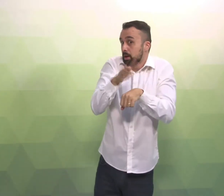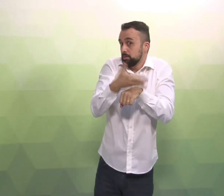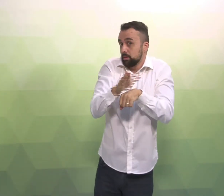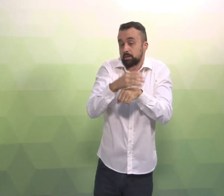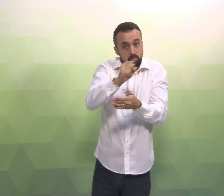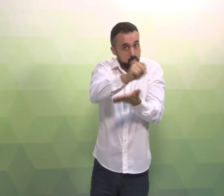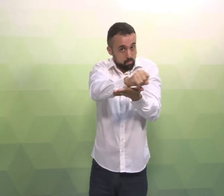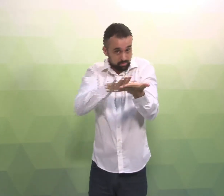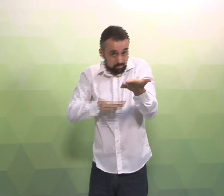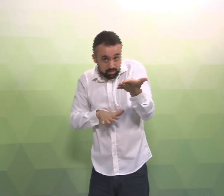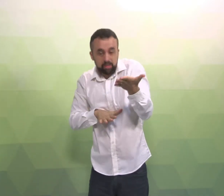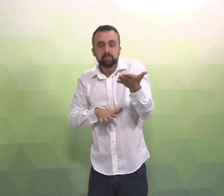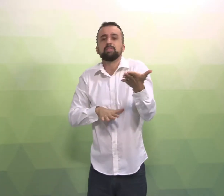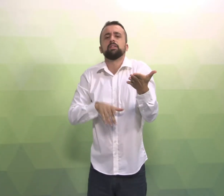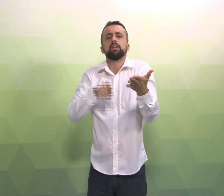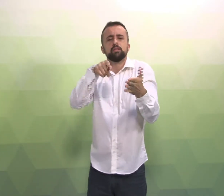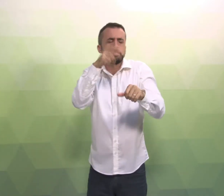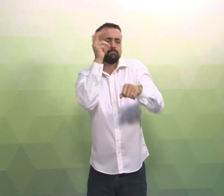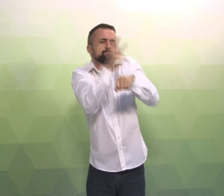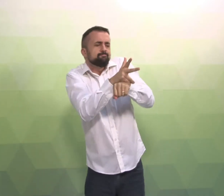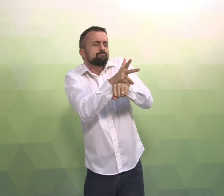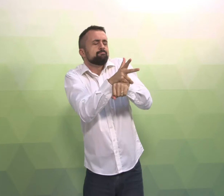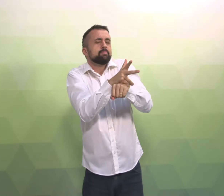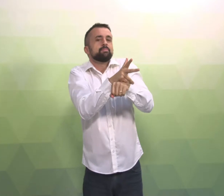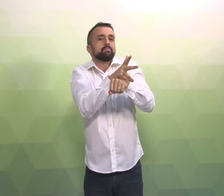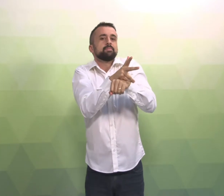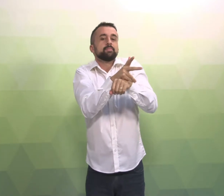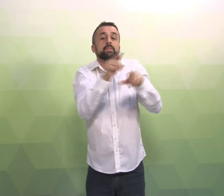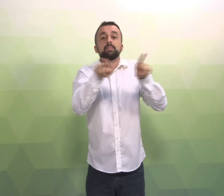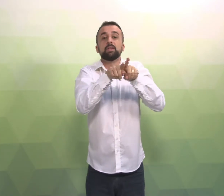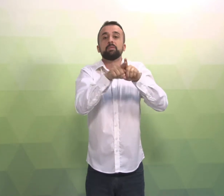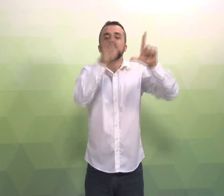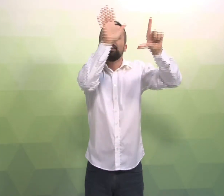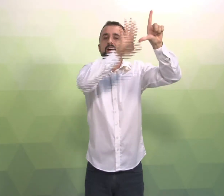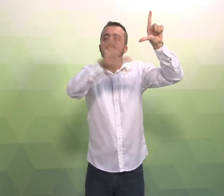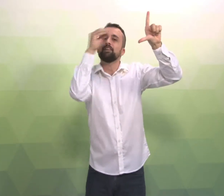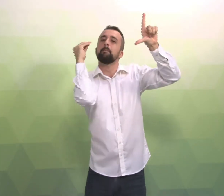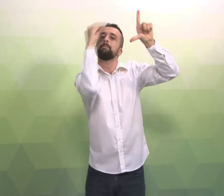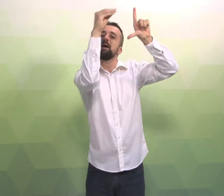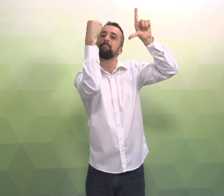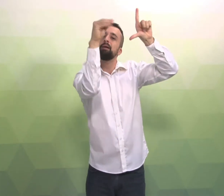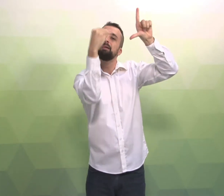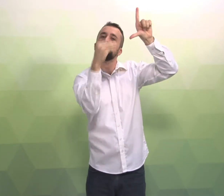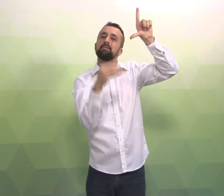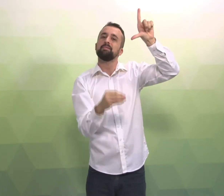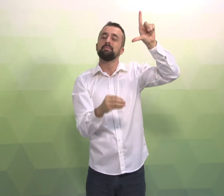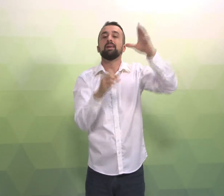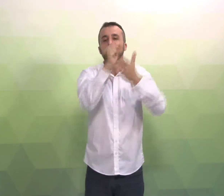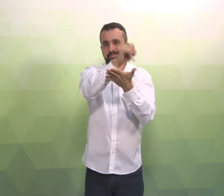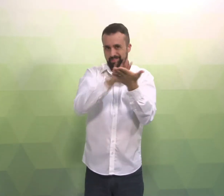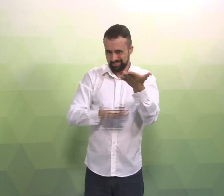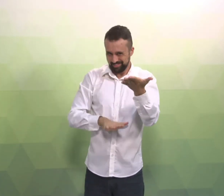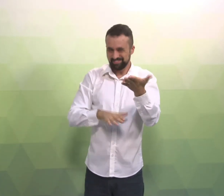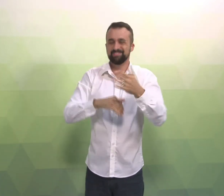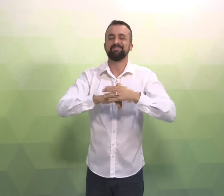deles. E claro, vocês praticarão com atividades, gravarão vídeos e postarão no